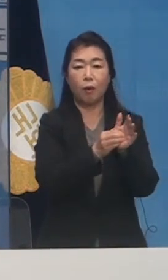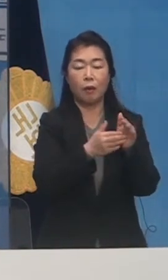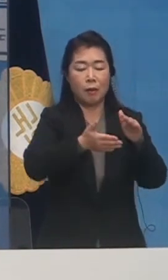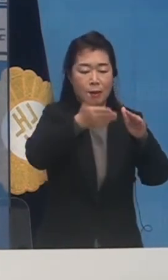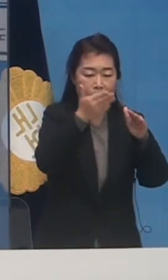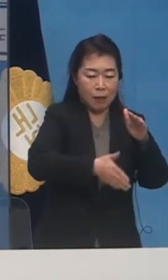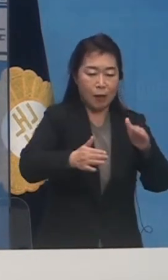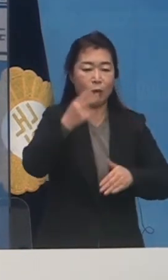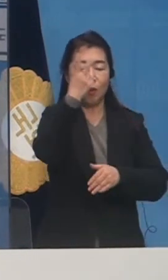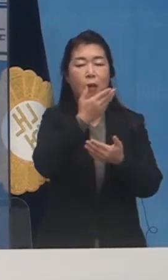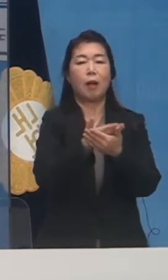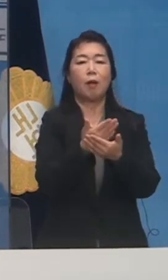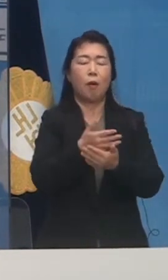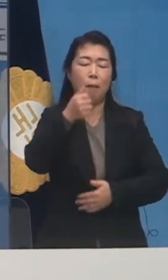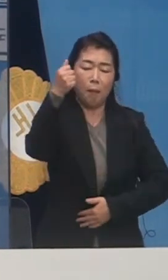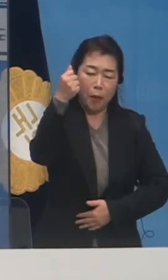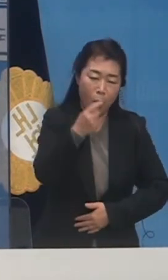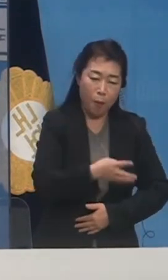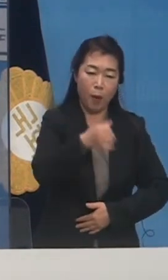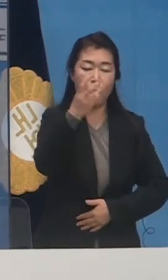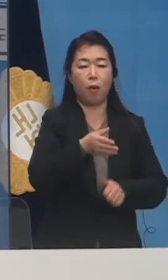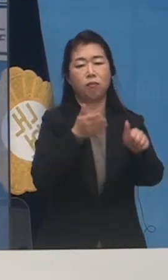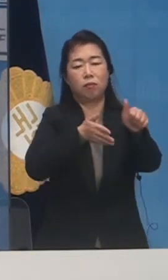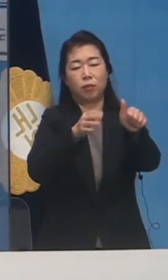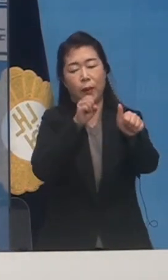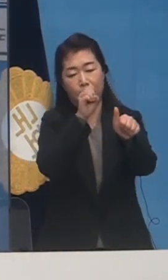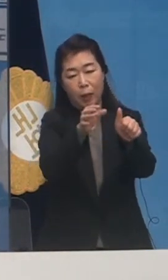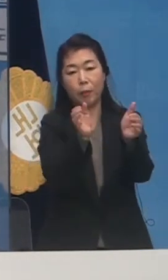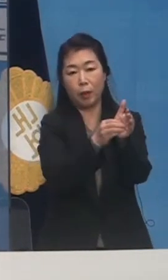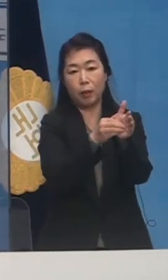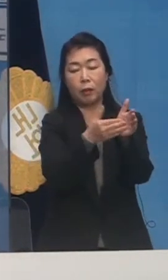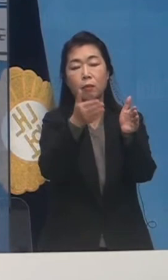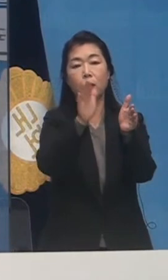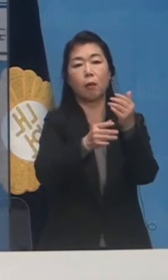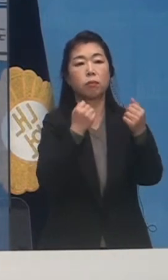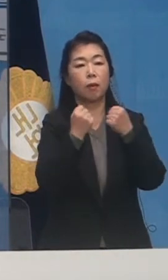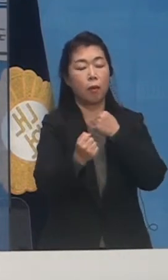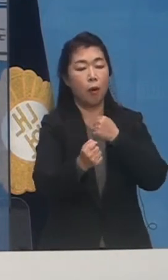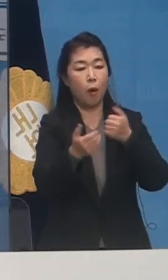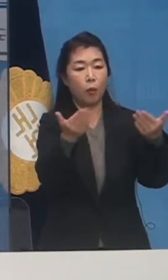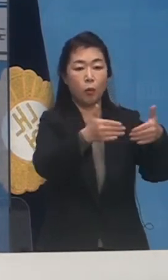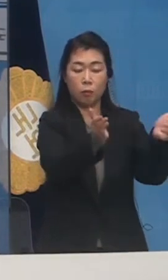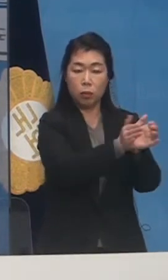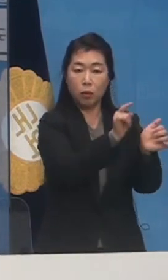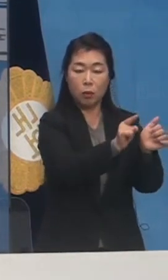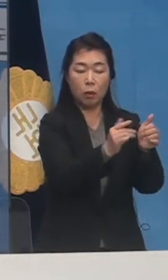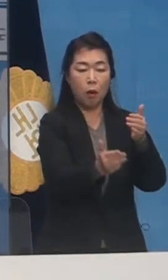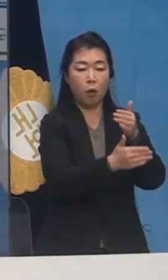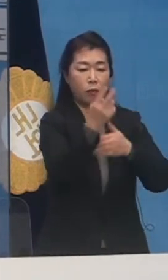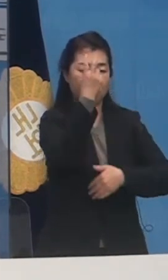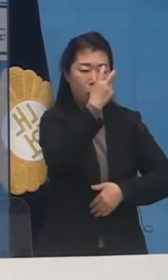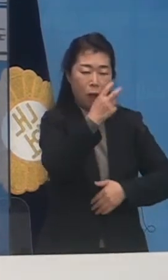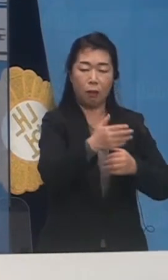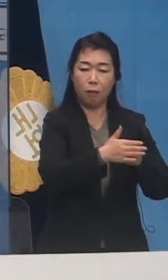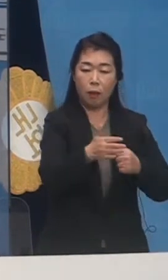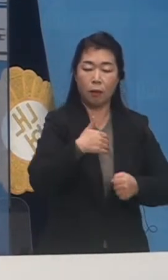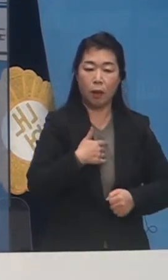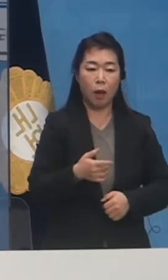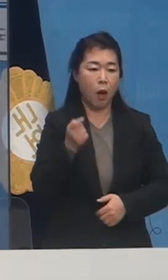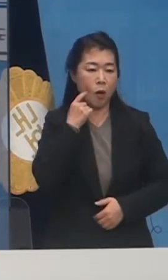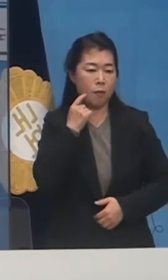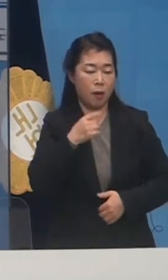제대로 조사해달라고 몇 번이나 부탁했습니다. 그럼에도 노동부는 엉터리 조사로